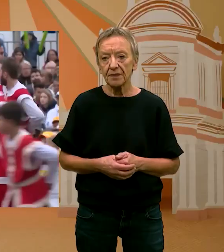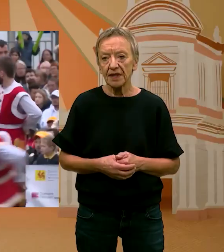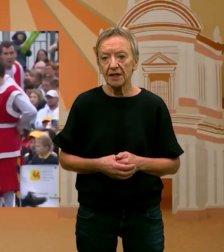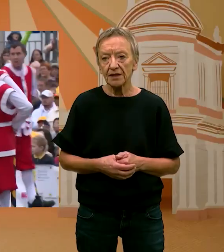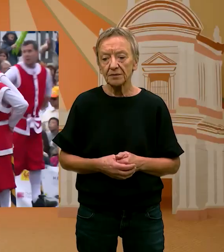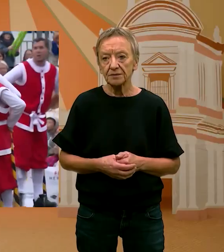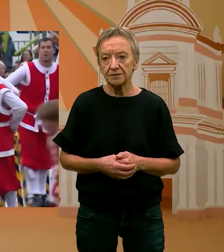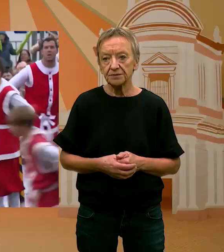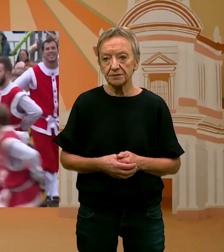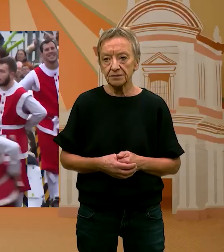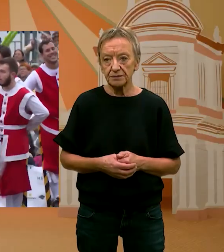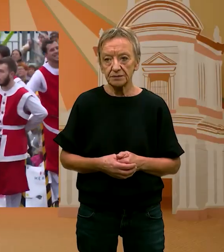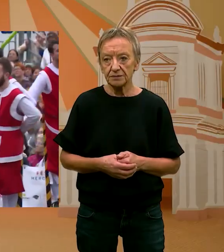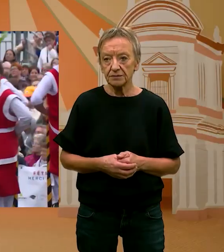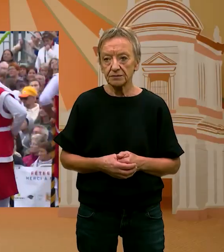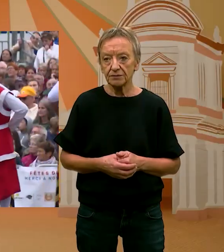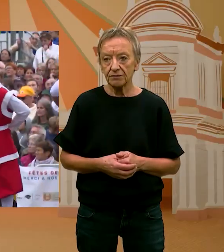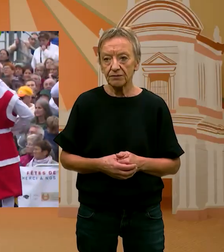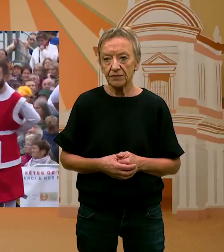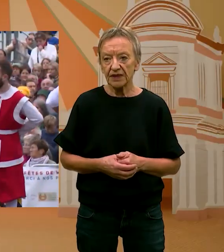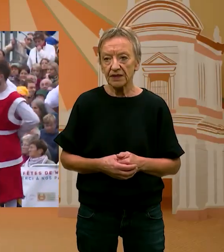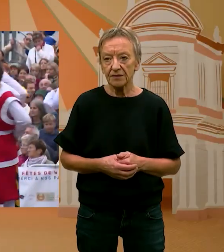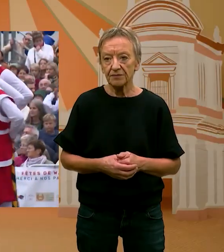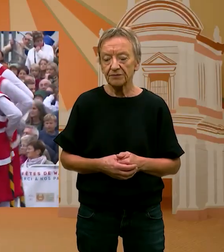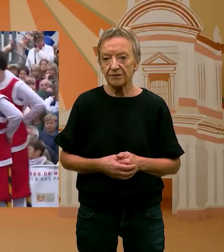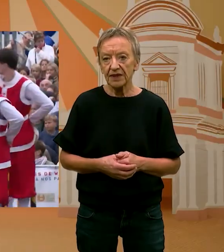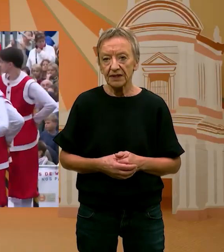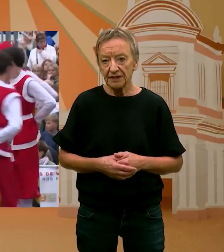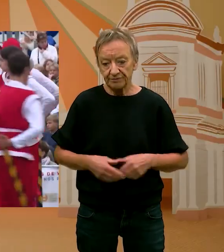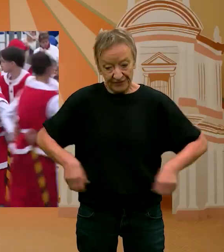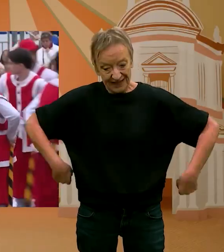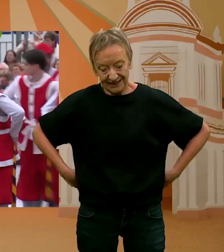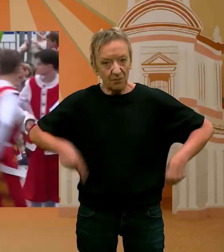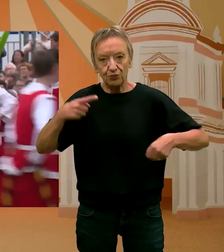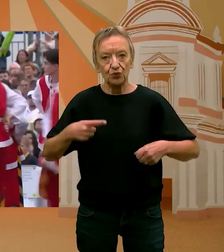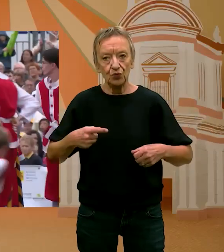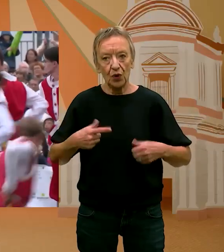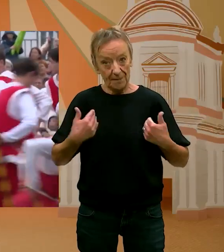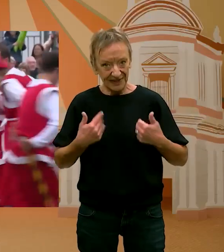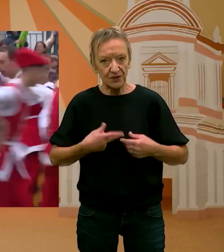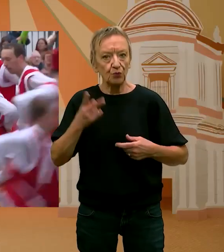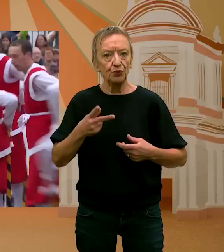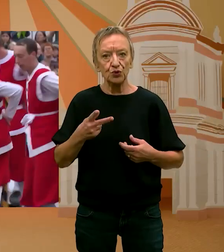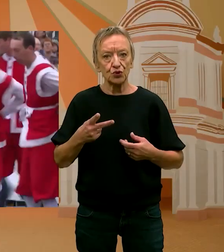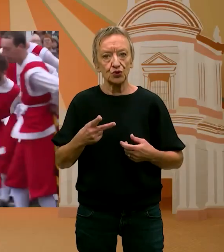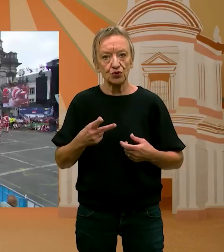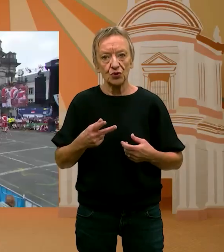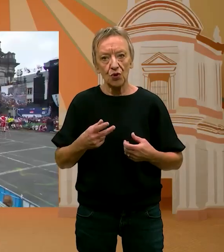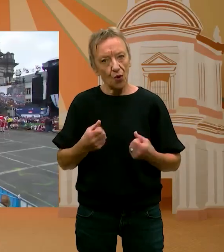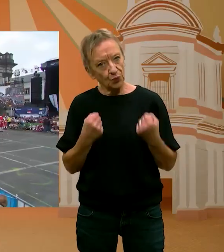carrure, hein, donc qui peuvent mettre plutôt dans la puissance. Et alors on a toutes les personnes agiles qui vont faire de la technique, qui vont les mettre devant. Mais